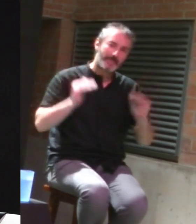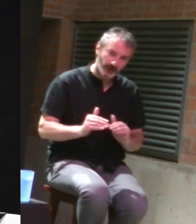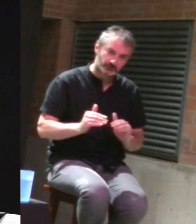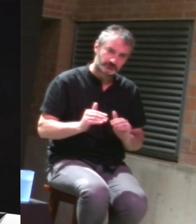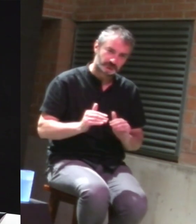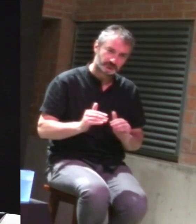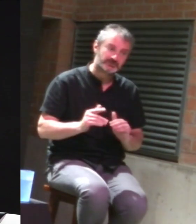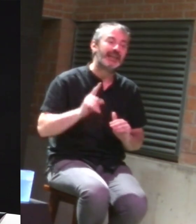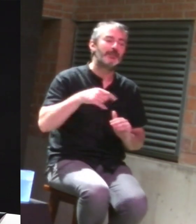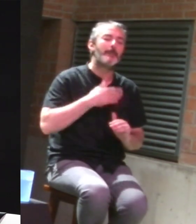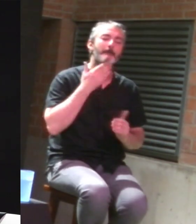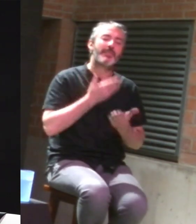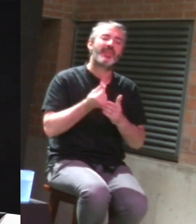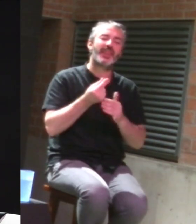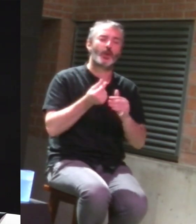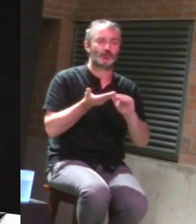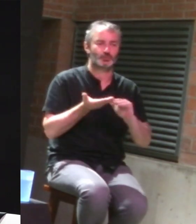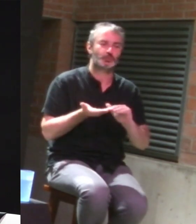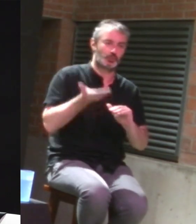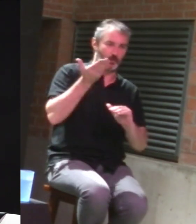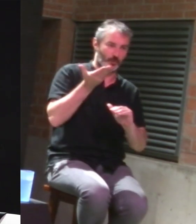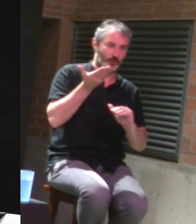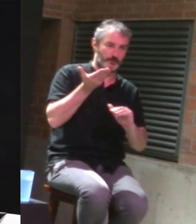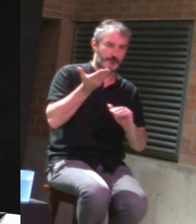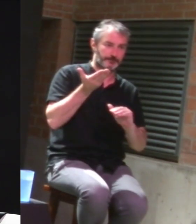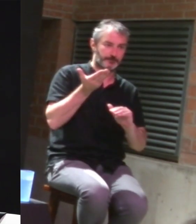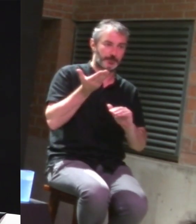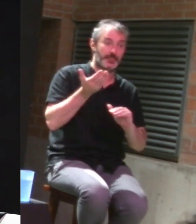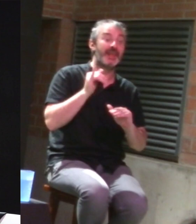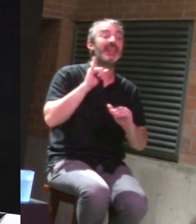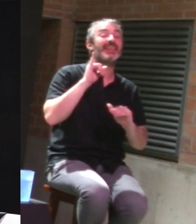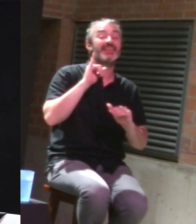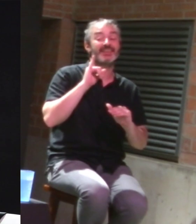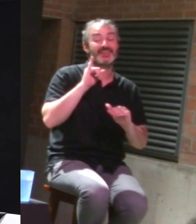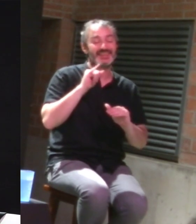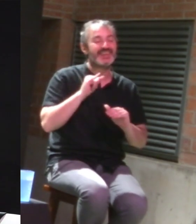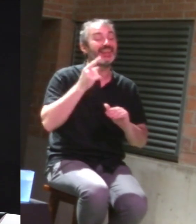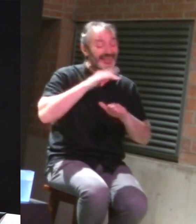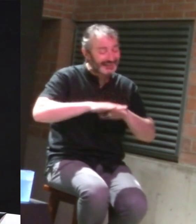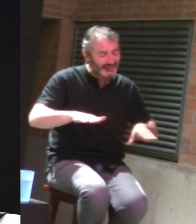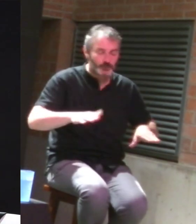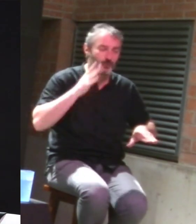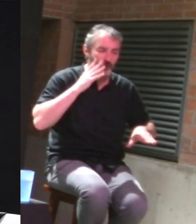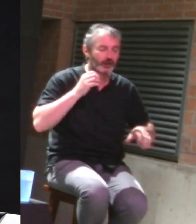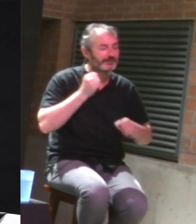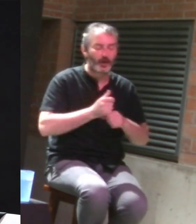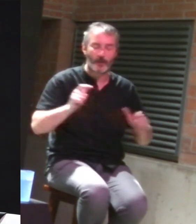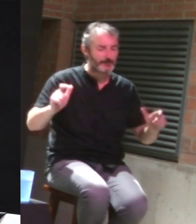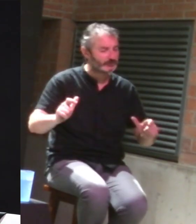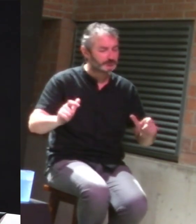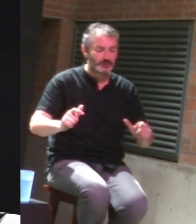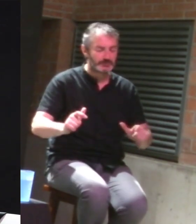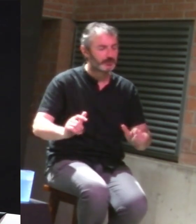també un augment salarial i que progressivament s'acabi amb el treball dels nens i de les nenes. Tot